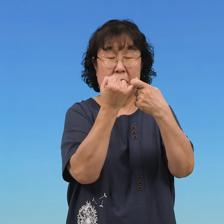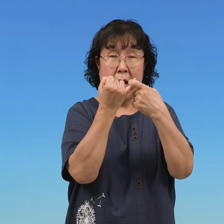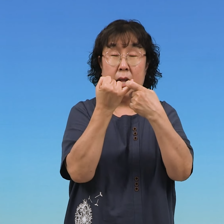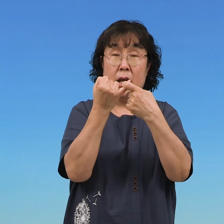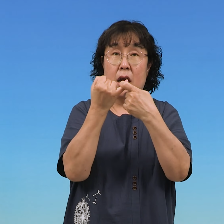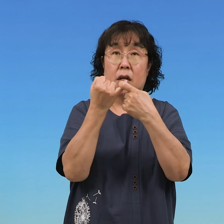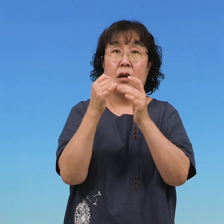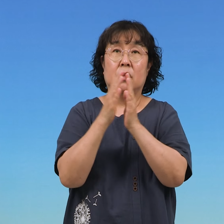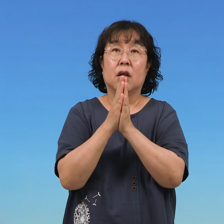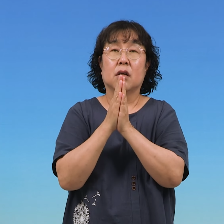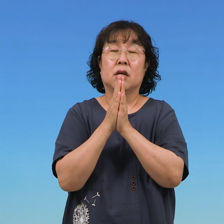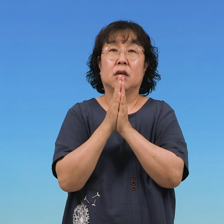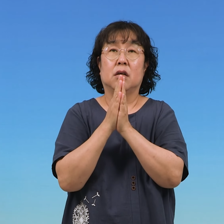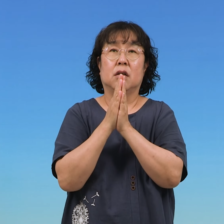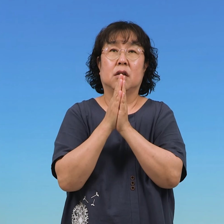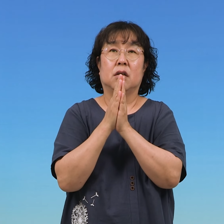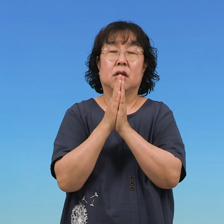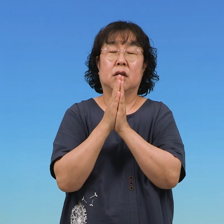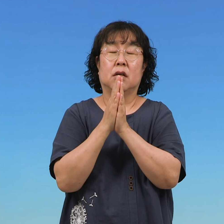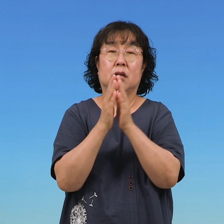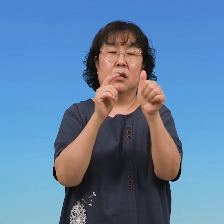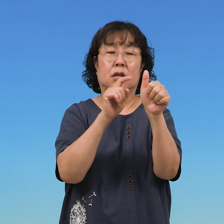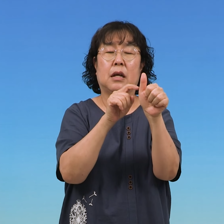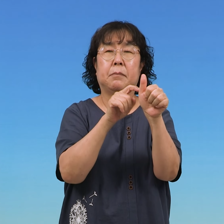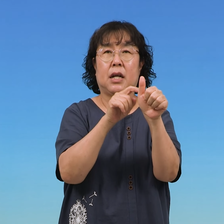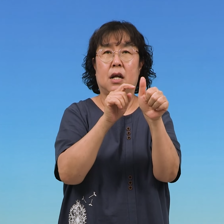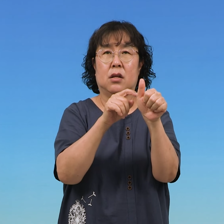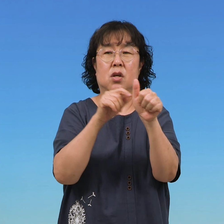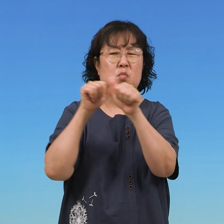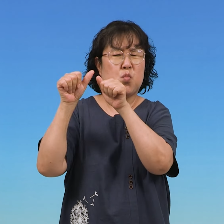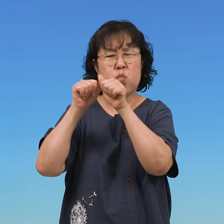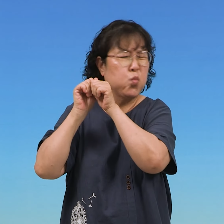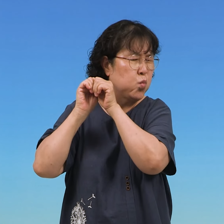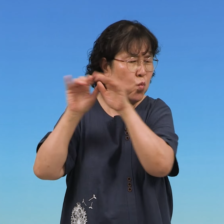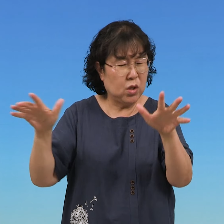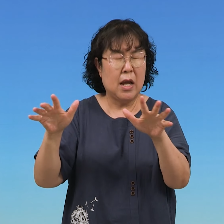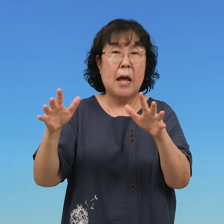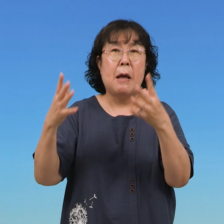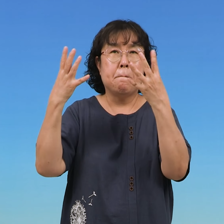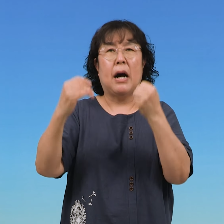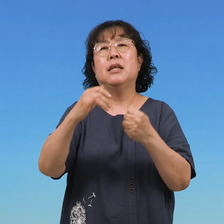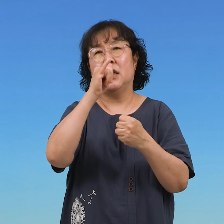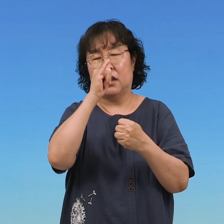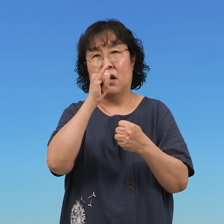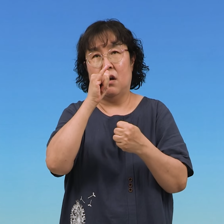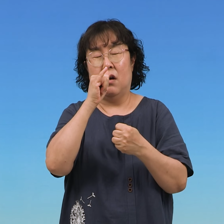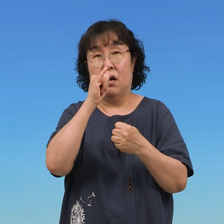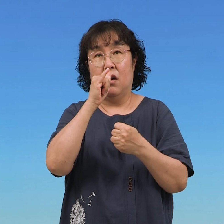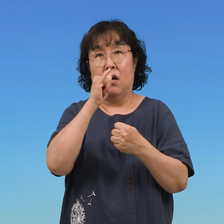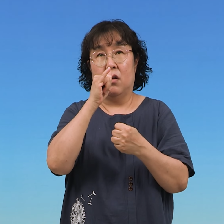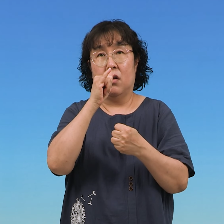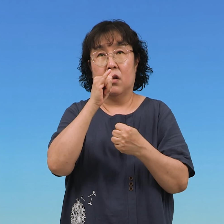계속 떠돌고 있다는 겁니다. 우리 두려워해야 돼요. 그래서 남에 대해서는